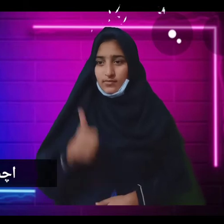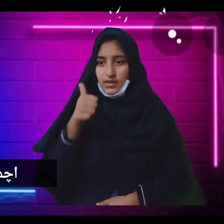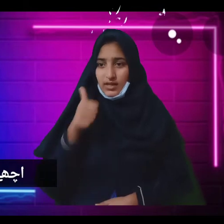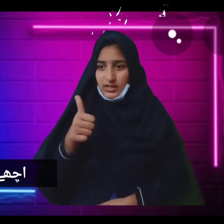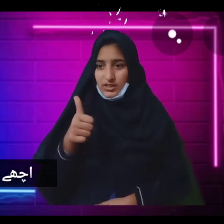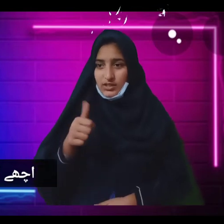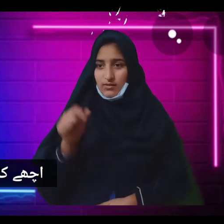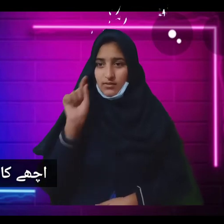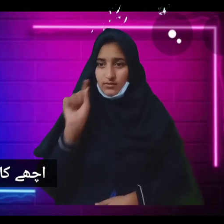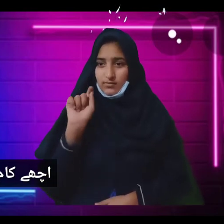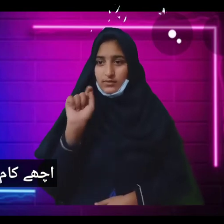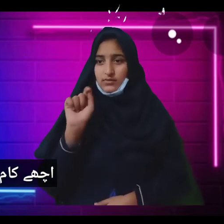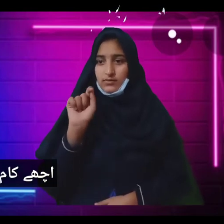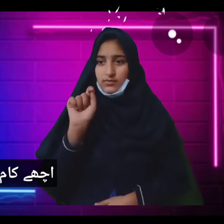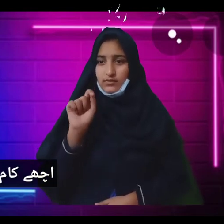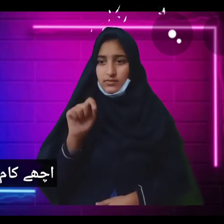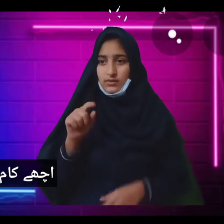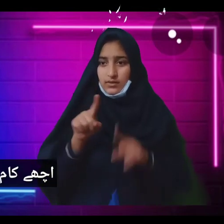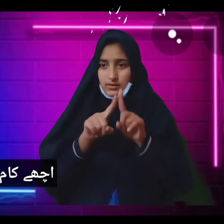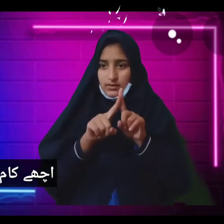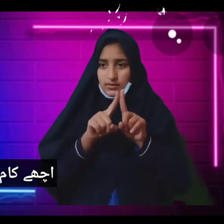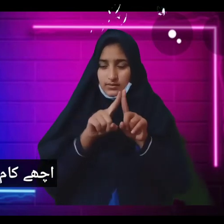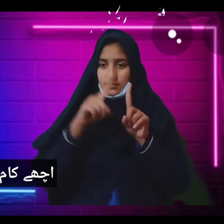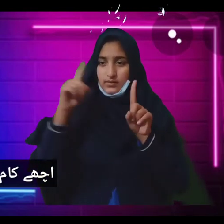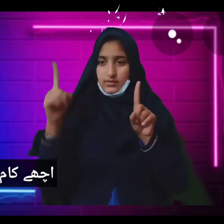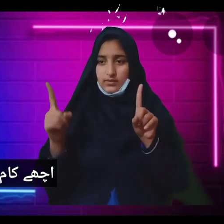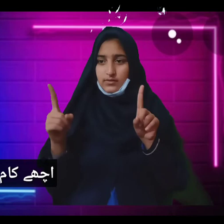अच्छे काम करने से